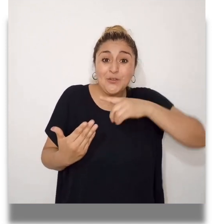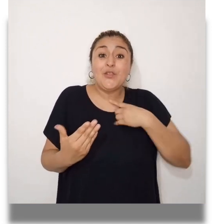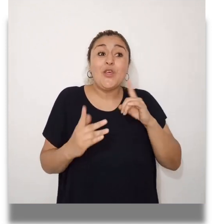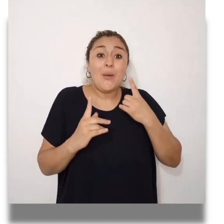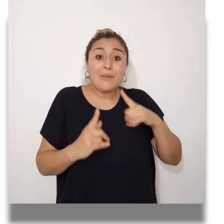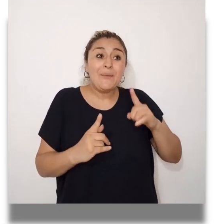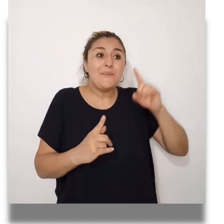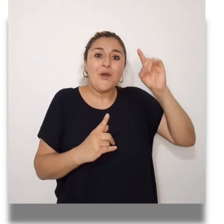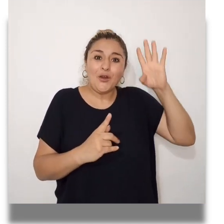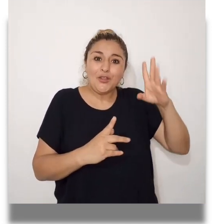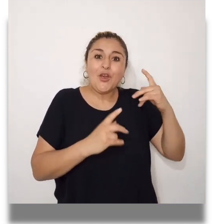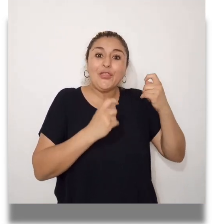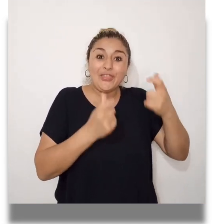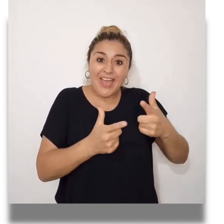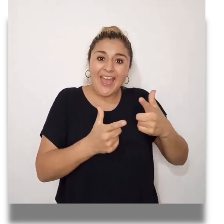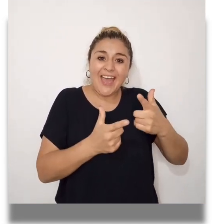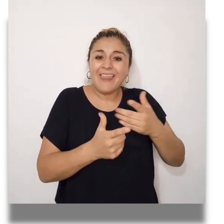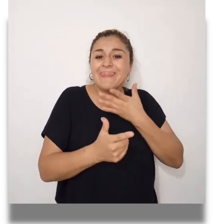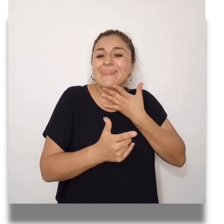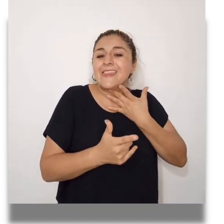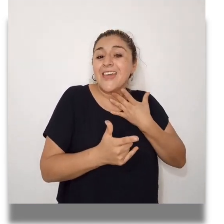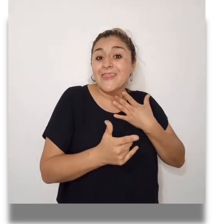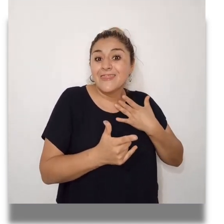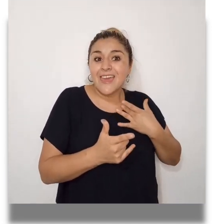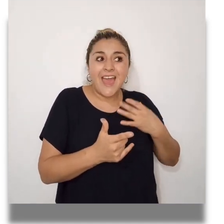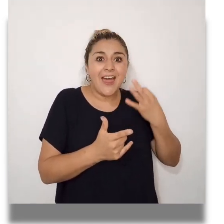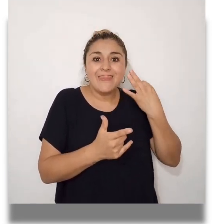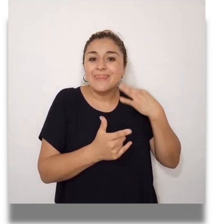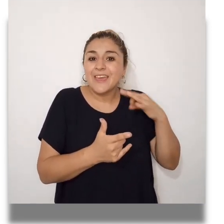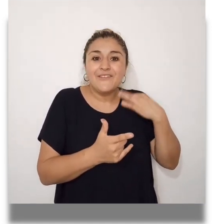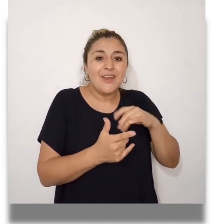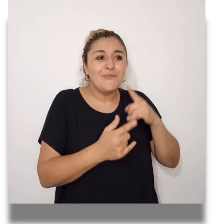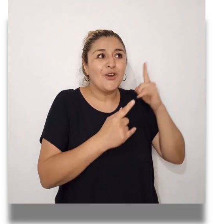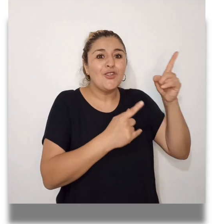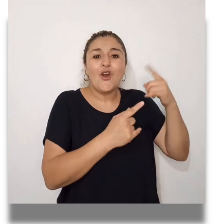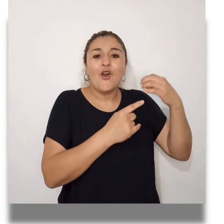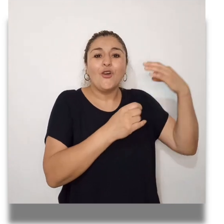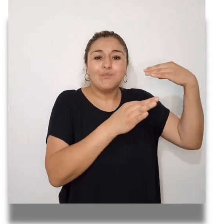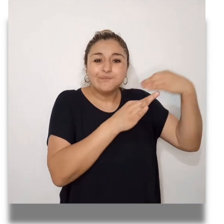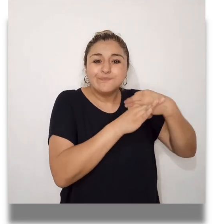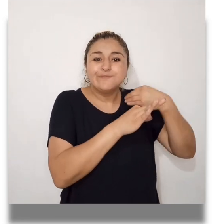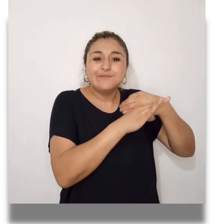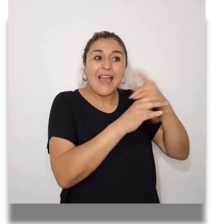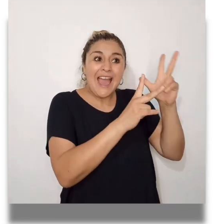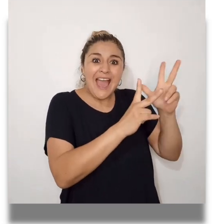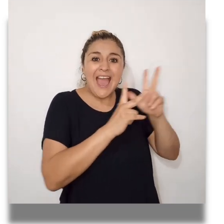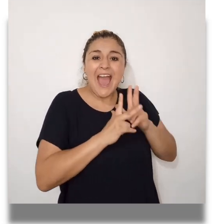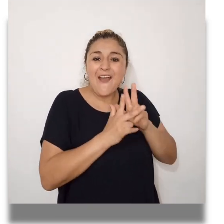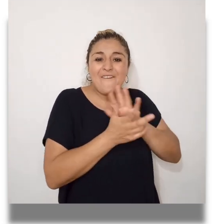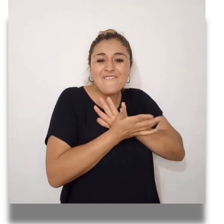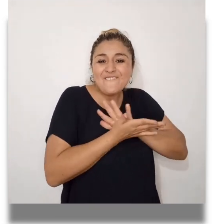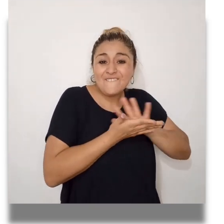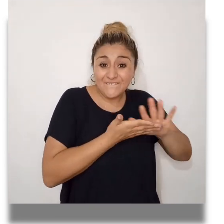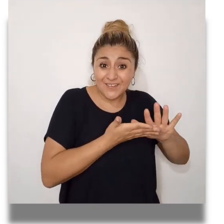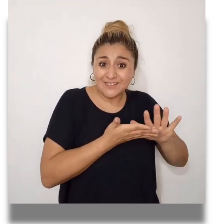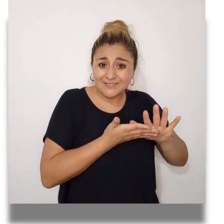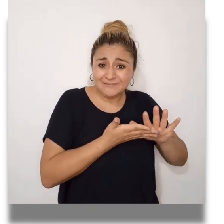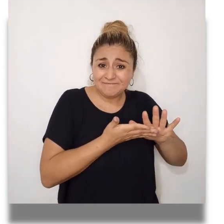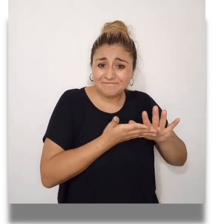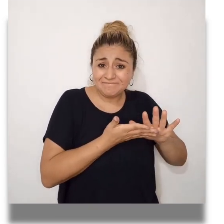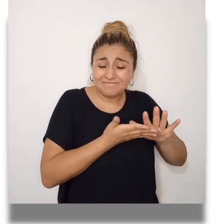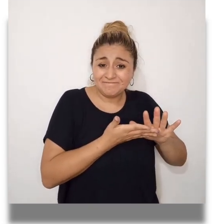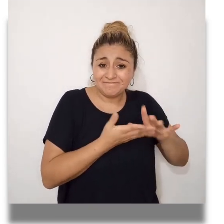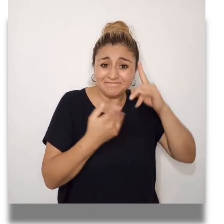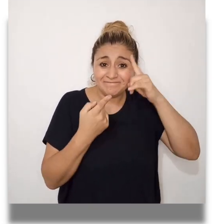pur. Desear la leche pura. Dans le but de grandir en vue de notre salut. Con el fin